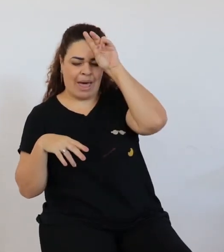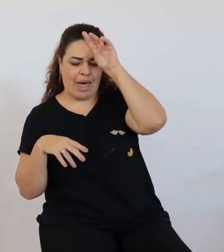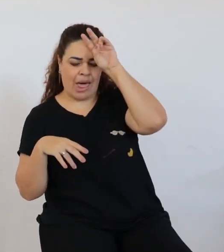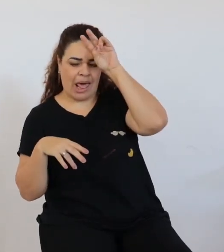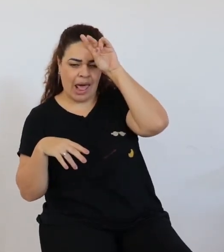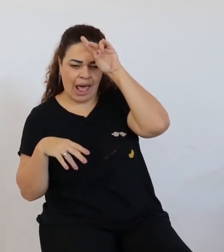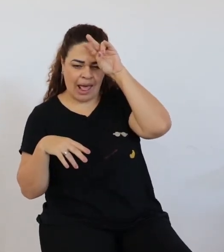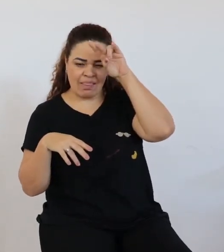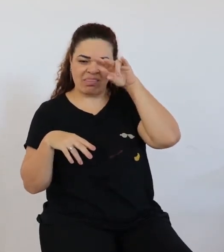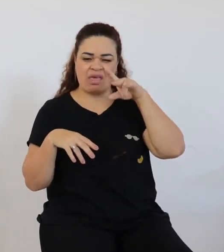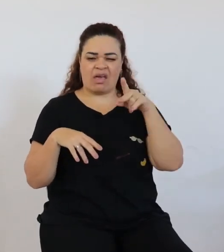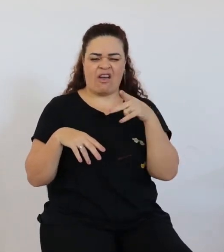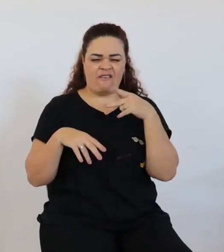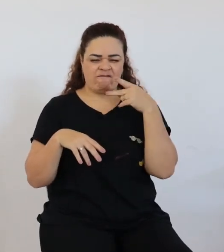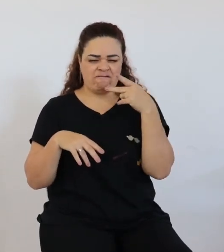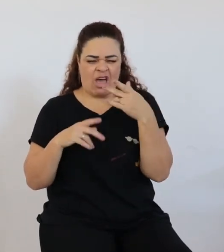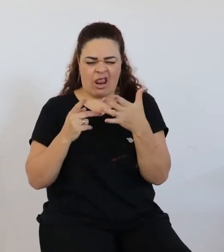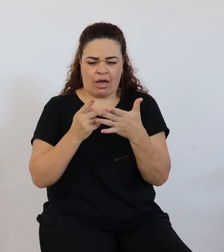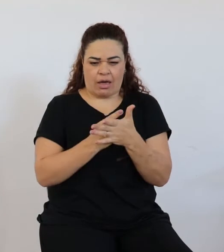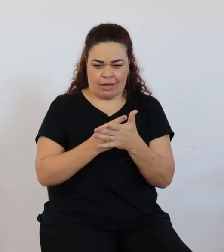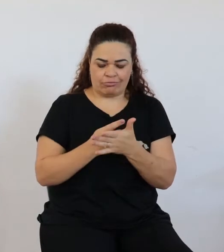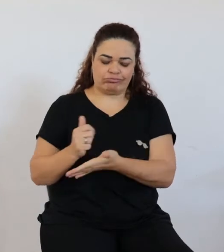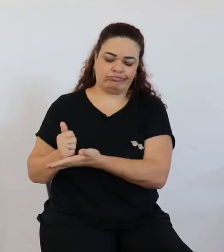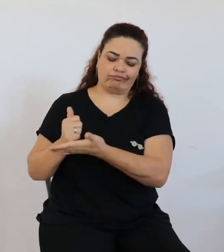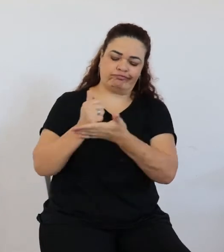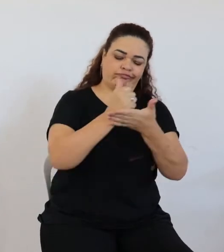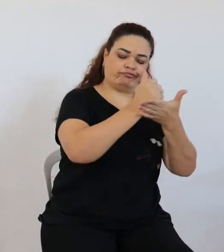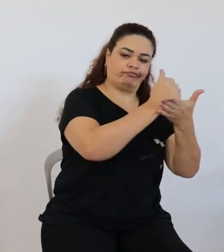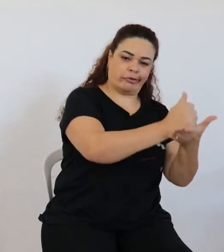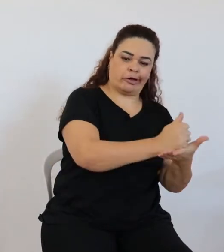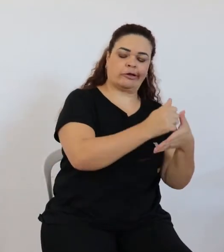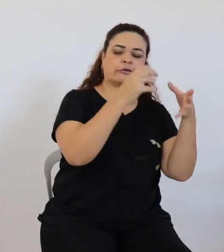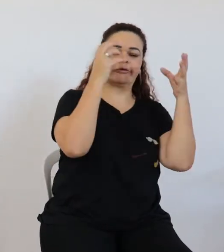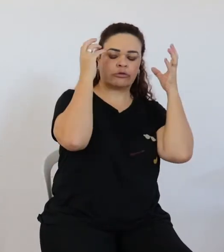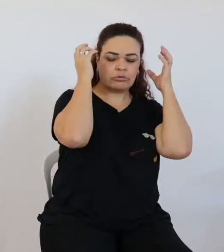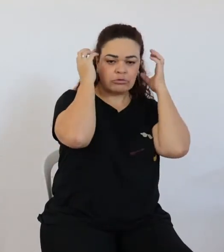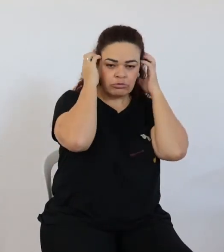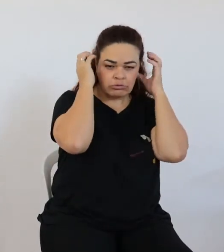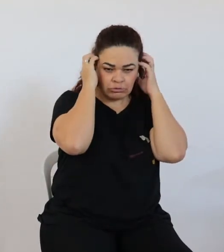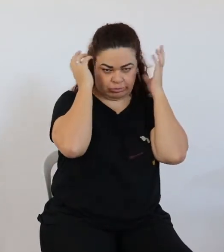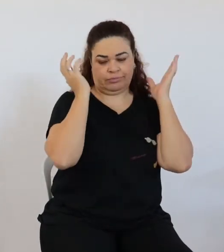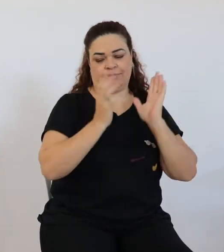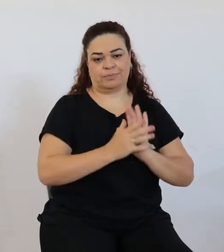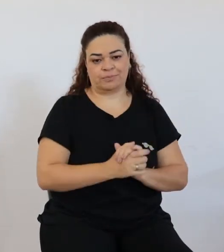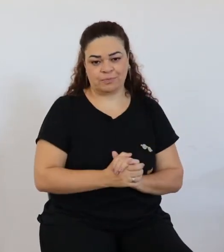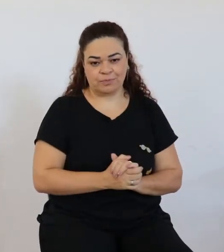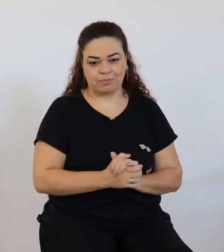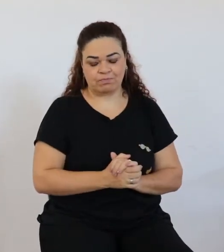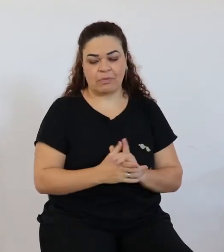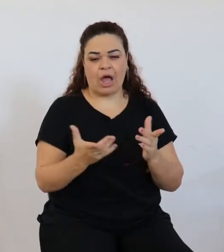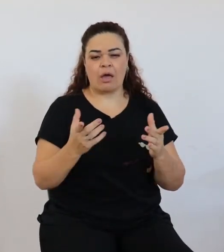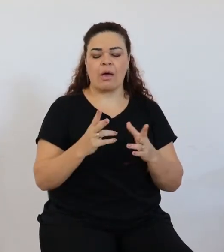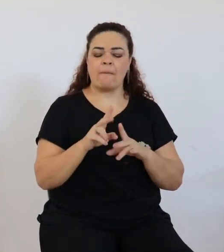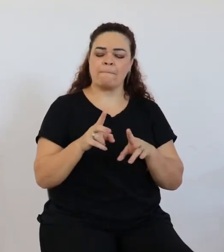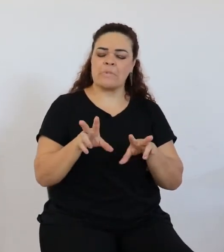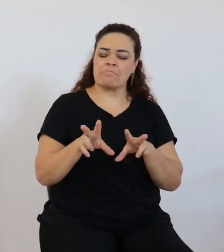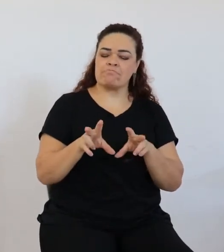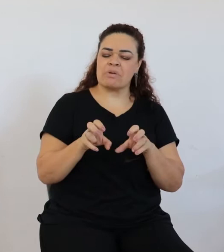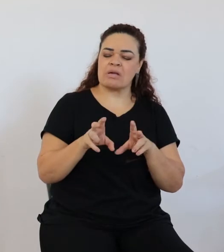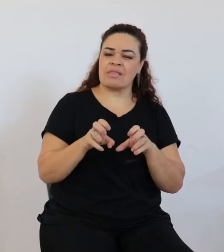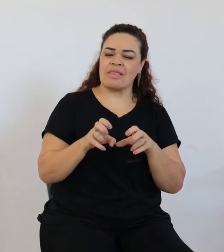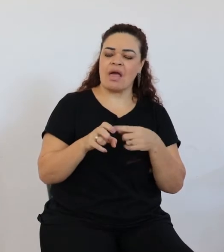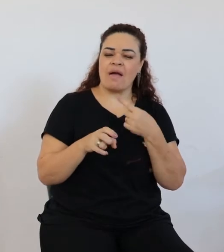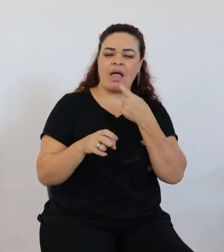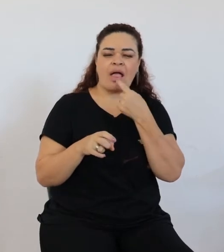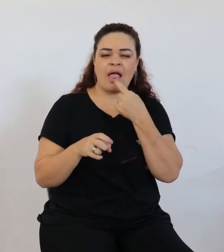um fonoaudiólogo para fazer uma avaliação. Às vezes a criança tem uma força de língua um pouquinho menor, não está